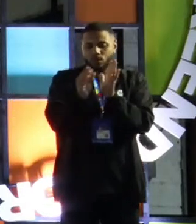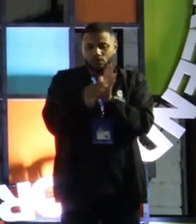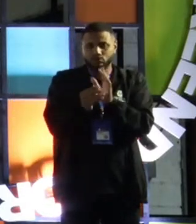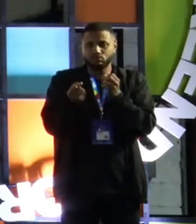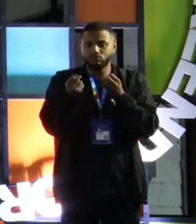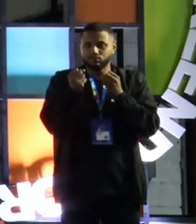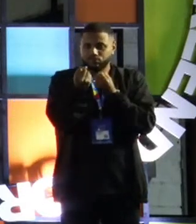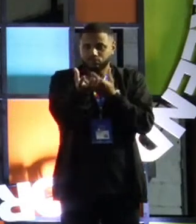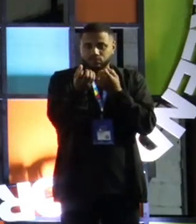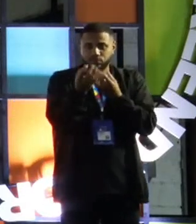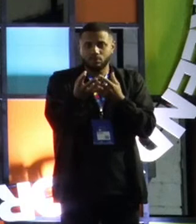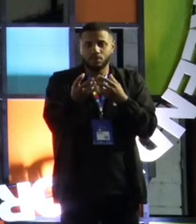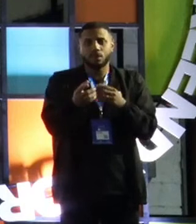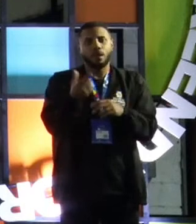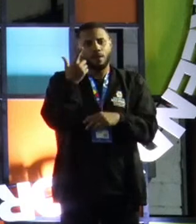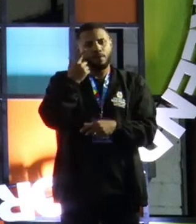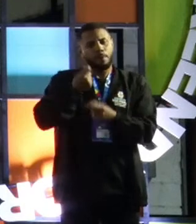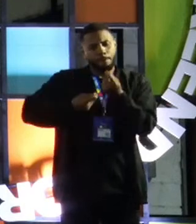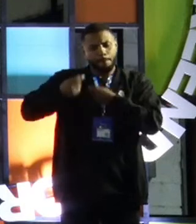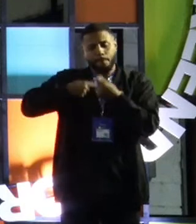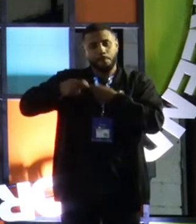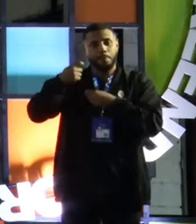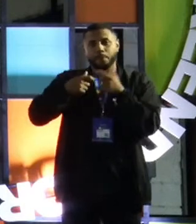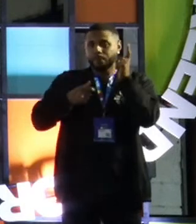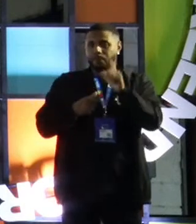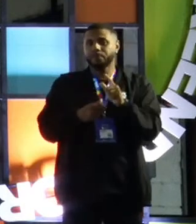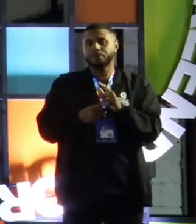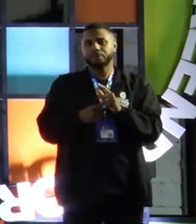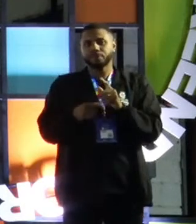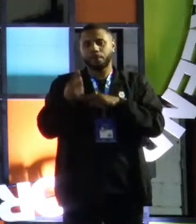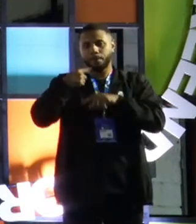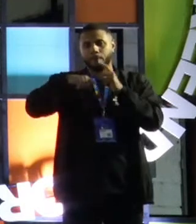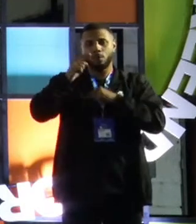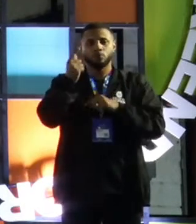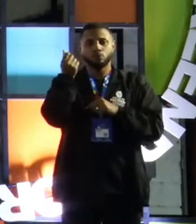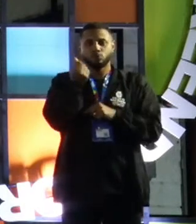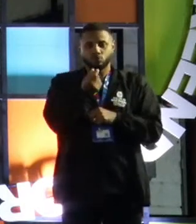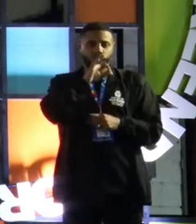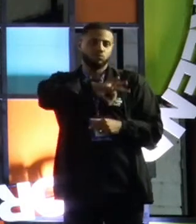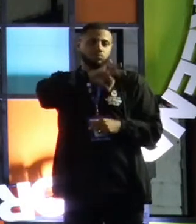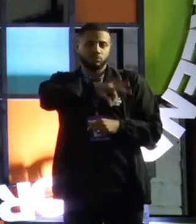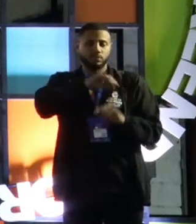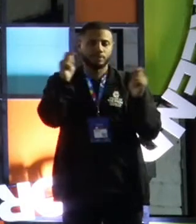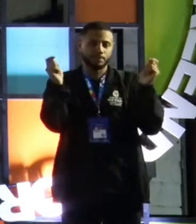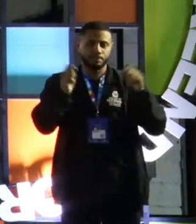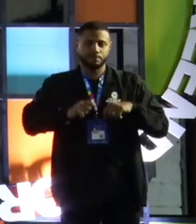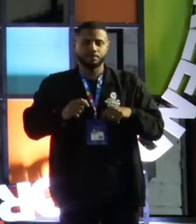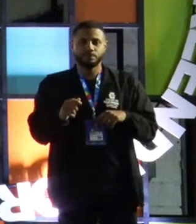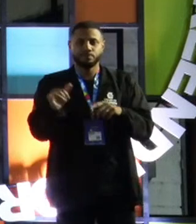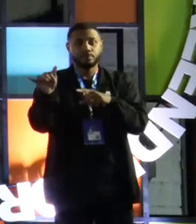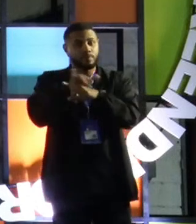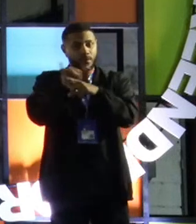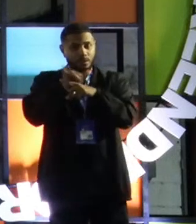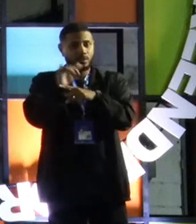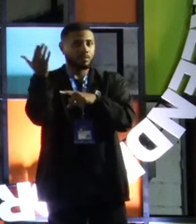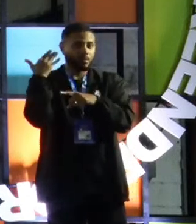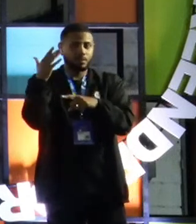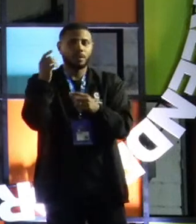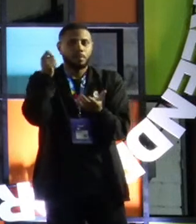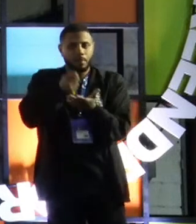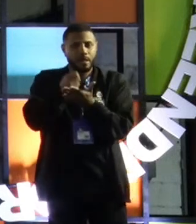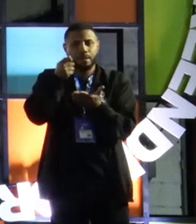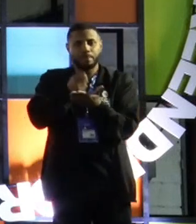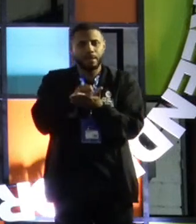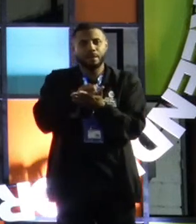ainda muito mais de monetização. Até já foi o hype do YouTube. Todo mundo aqui, né, sabe que o YouTube monetiza, mas